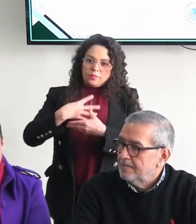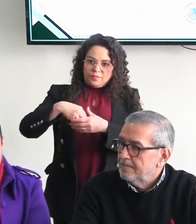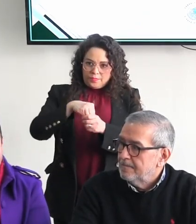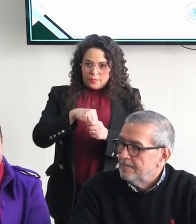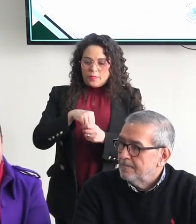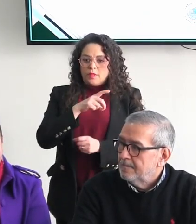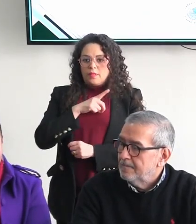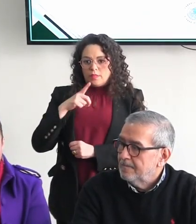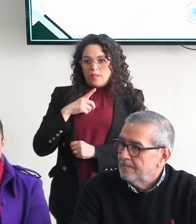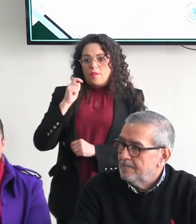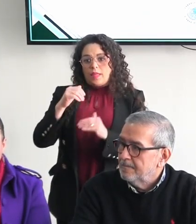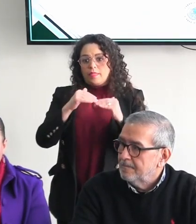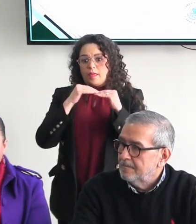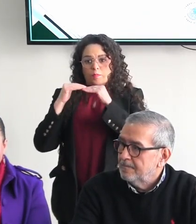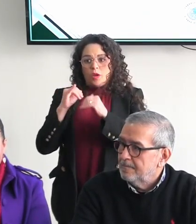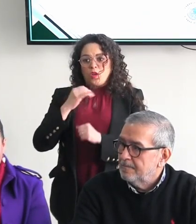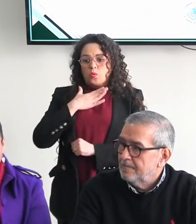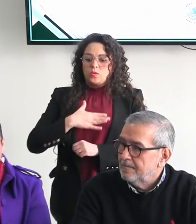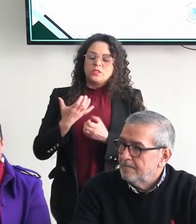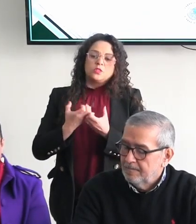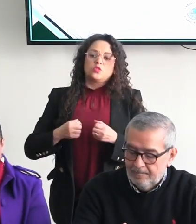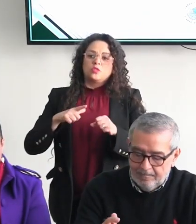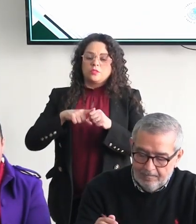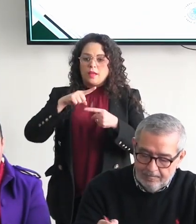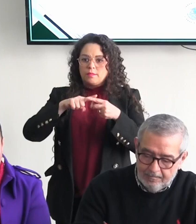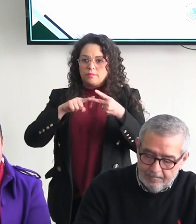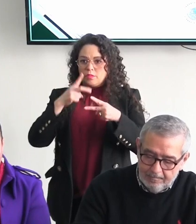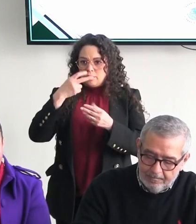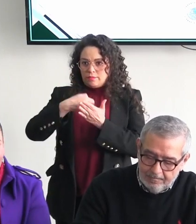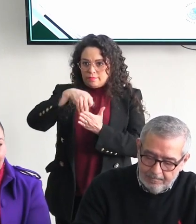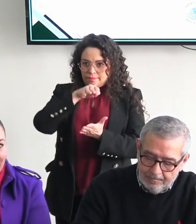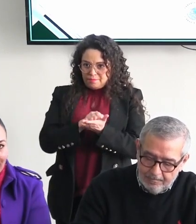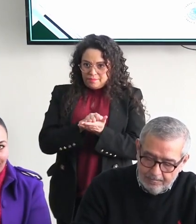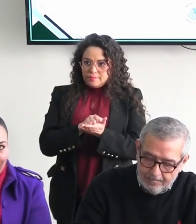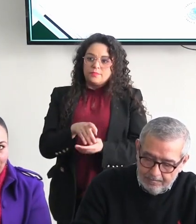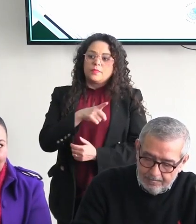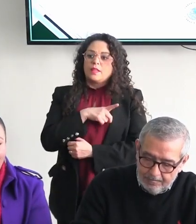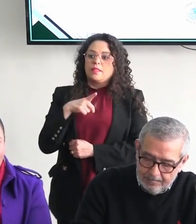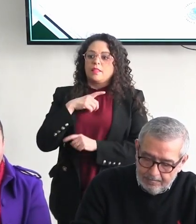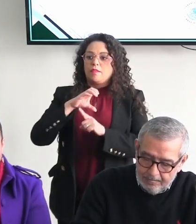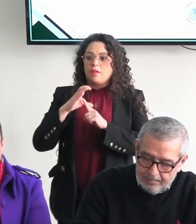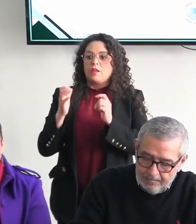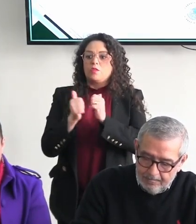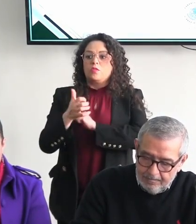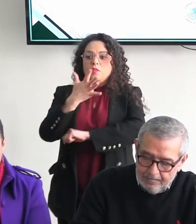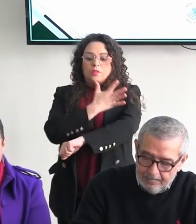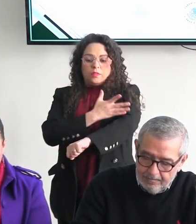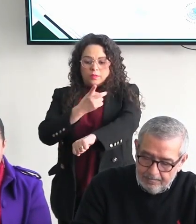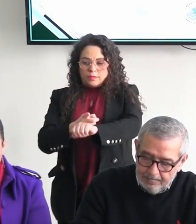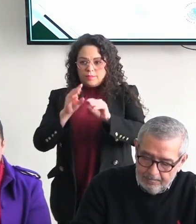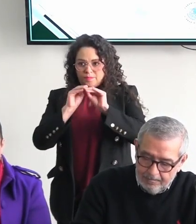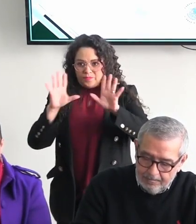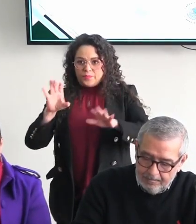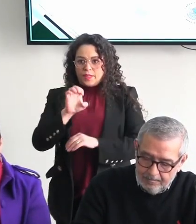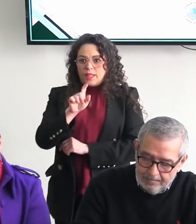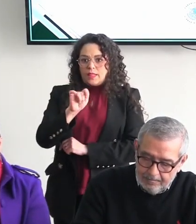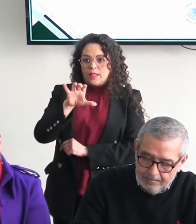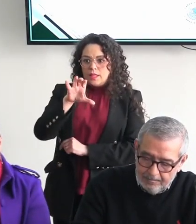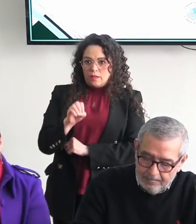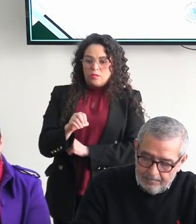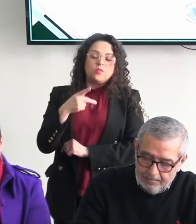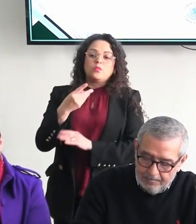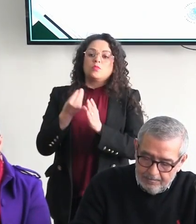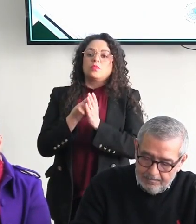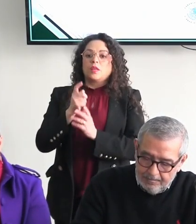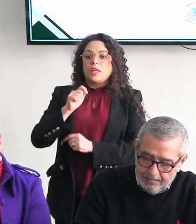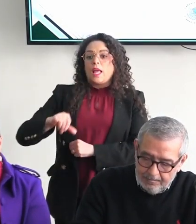y democracia. El comité deberá asegurar que este proceso sea transparente, ético y guiado por el interés